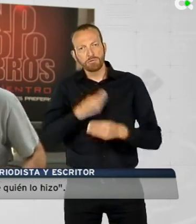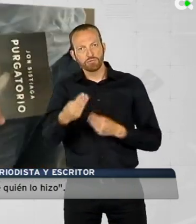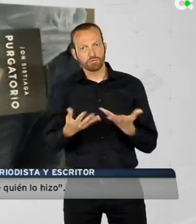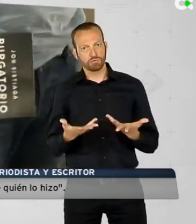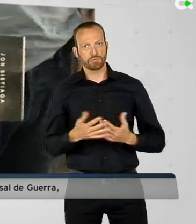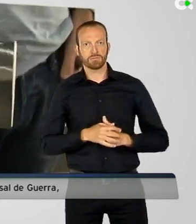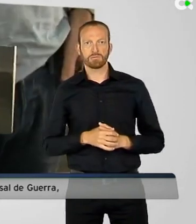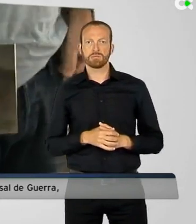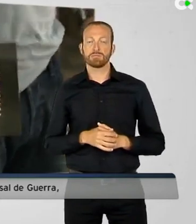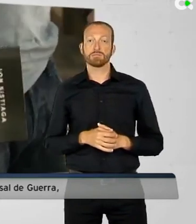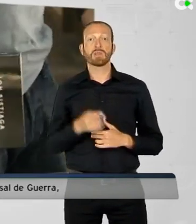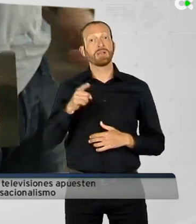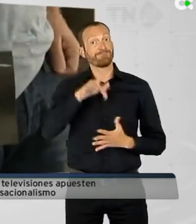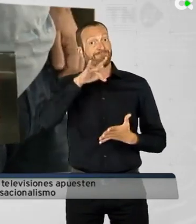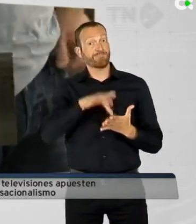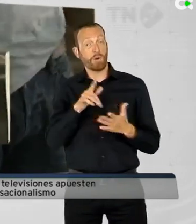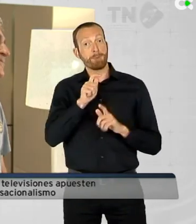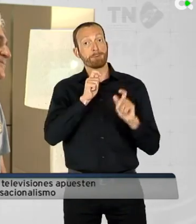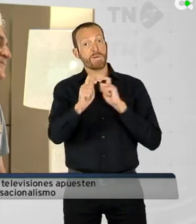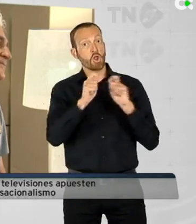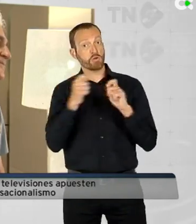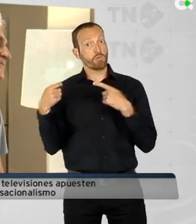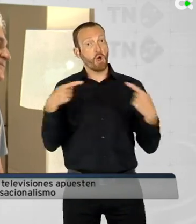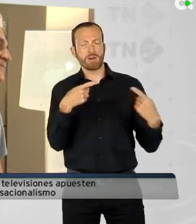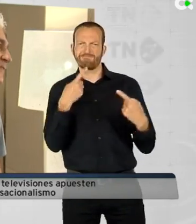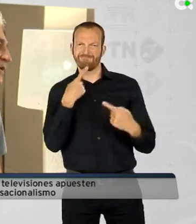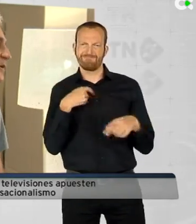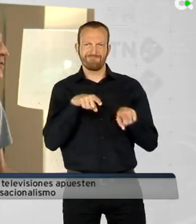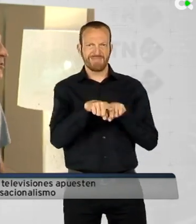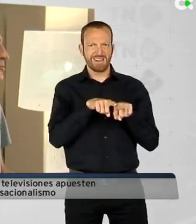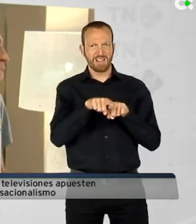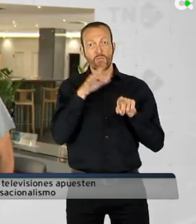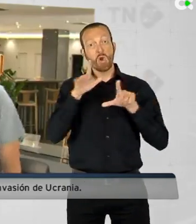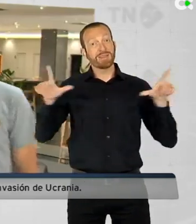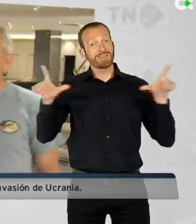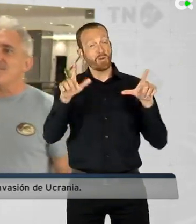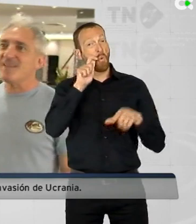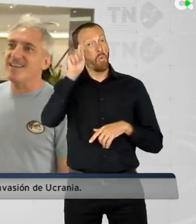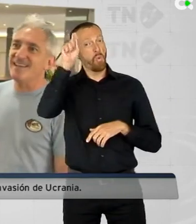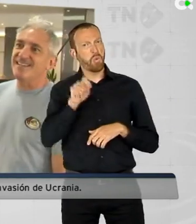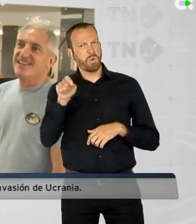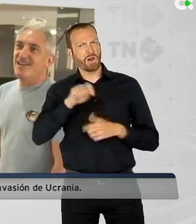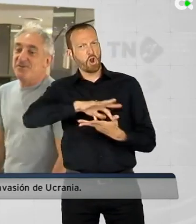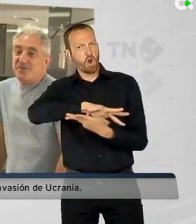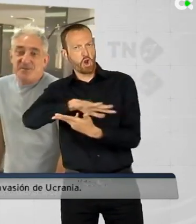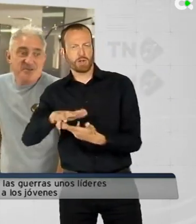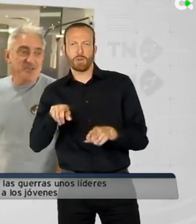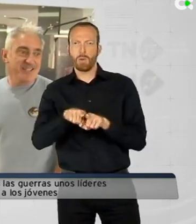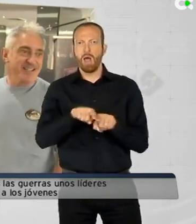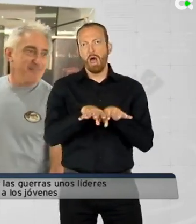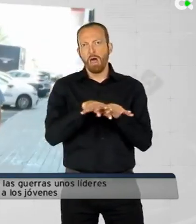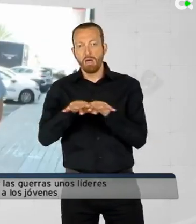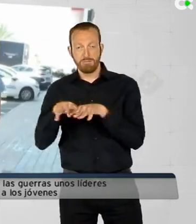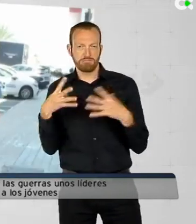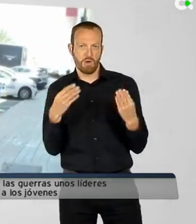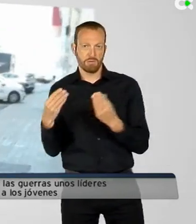hizo. Corresponsal de guerra critica que algunas televisiones apuesten por el sensacionalismo para contar la invasión de Ucrania. Asegura